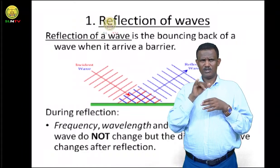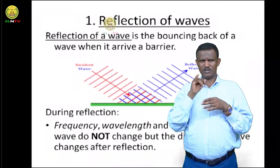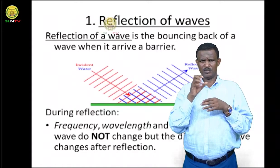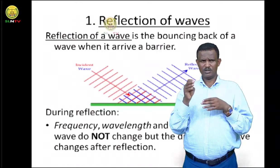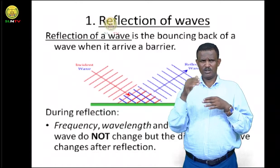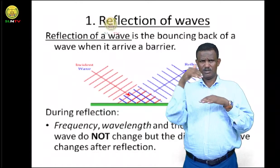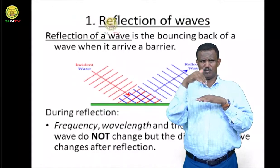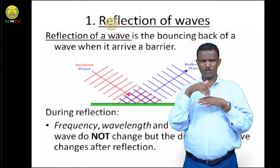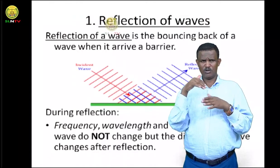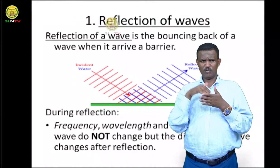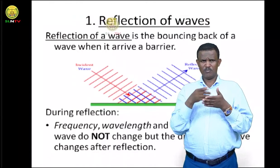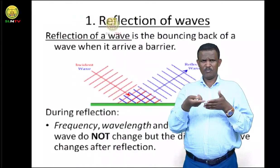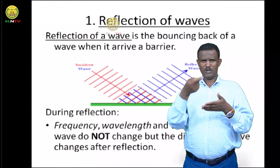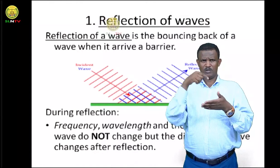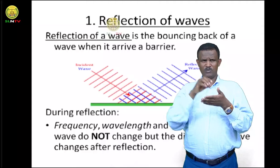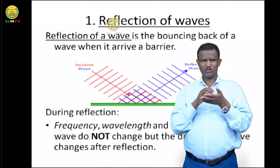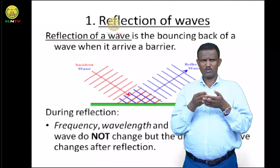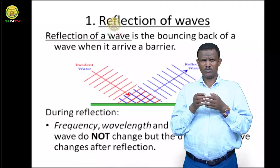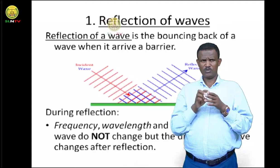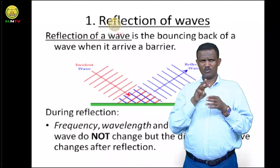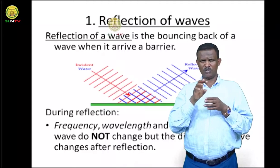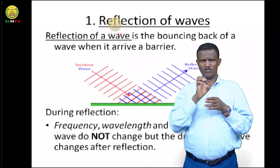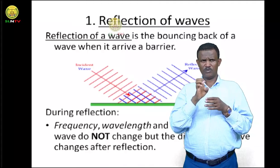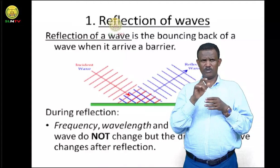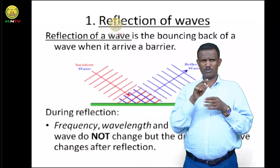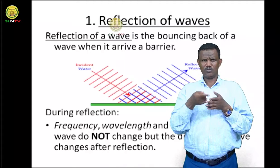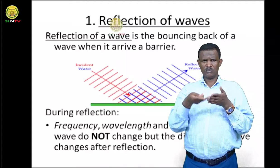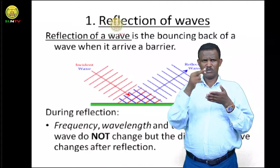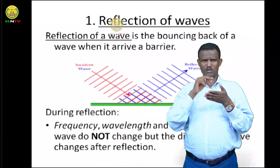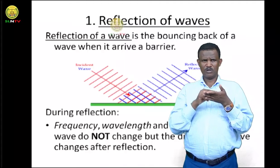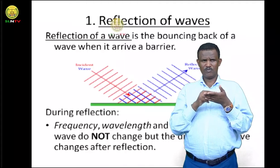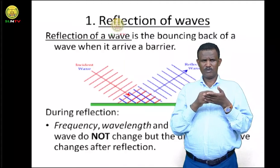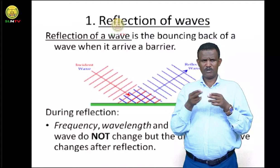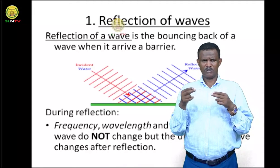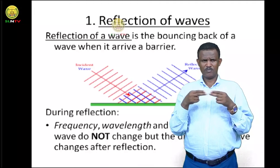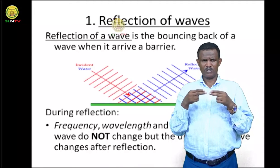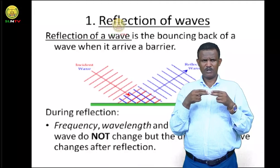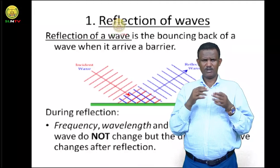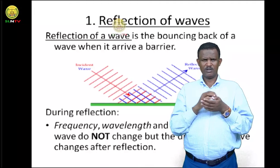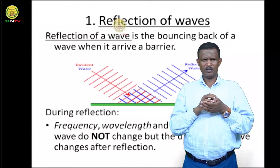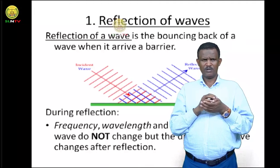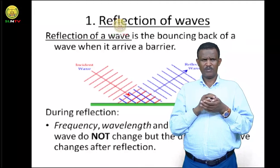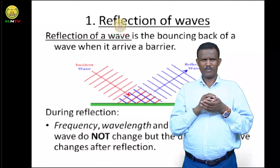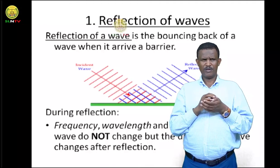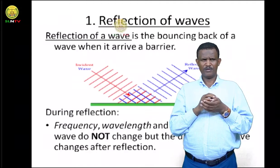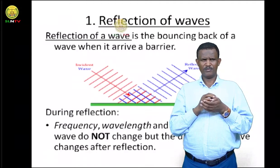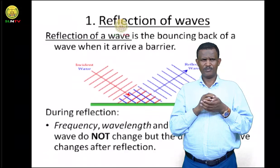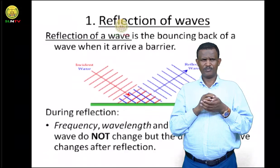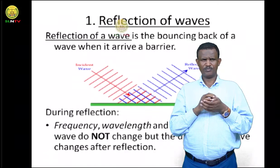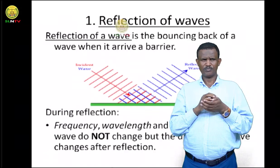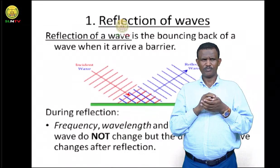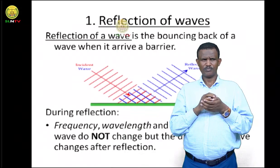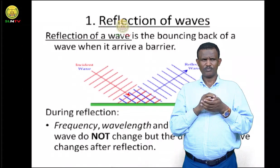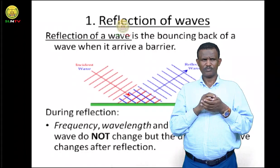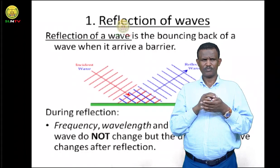ayna ka gudbin picture-kaas ay noo tusaya hirir parallel ah oo wave ah